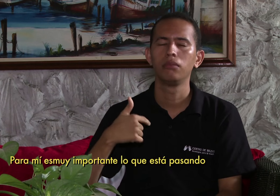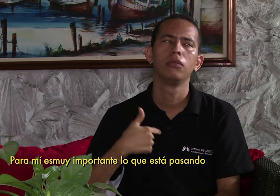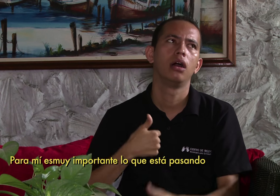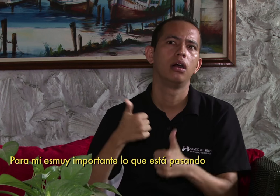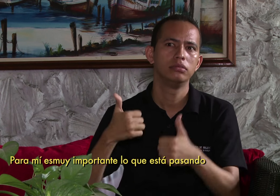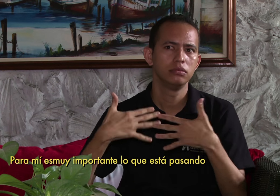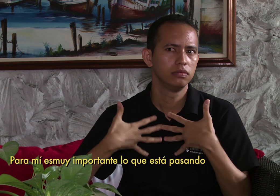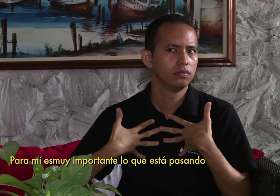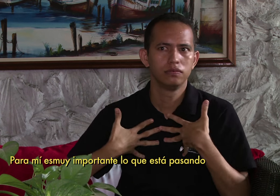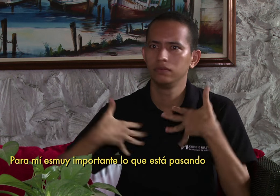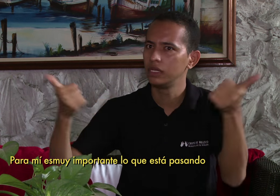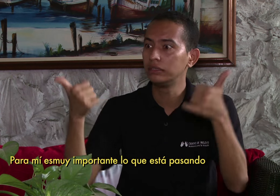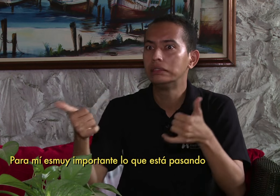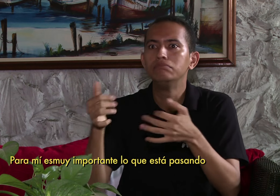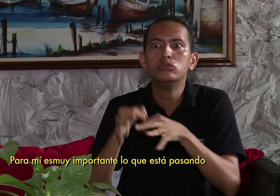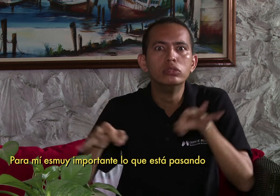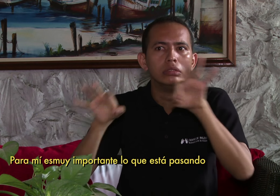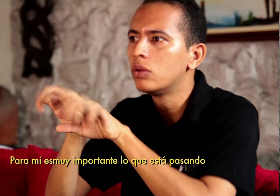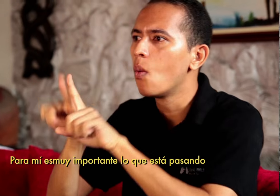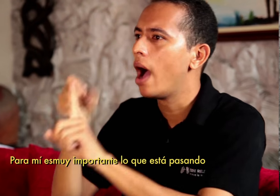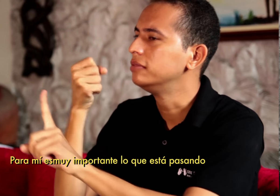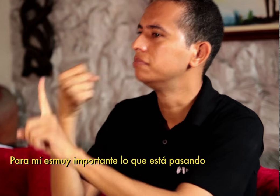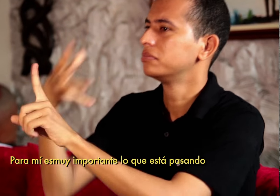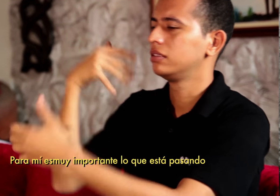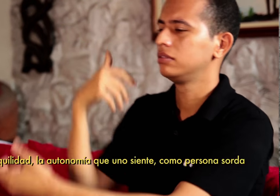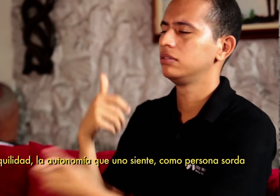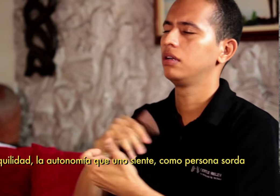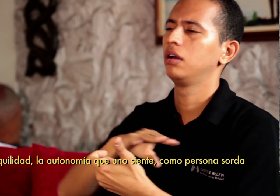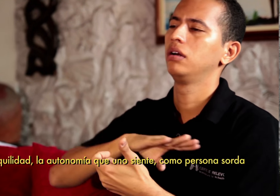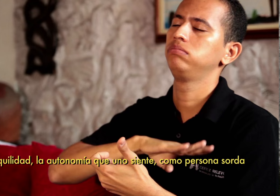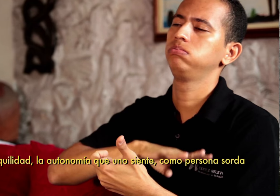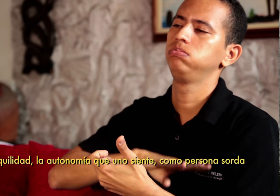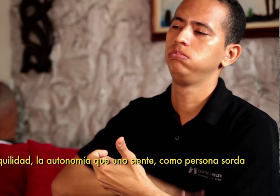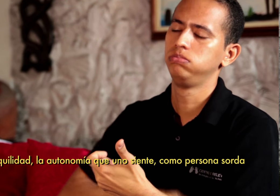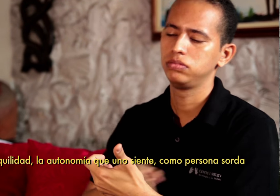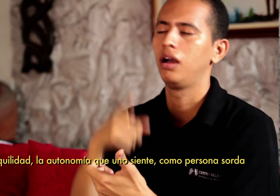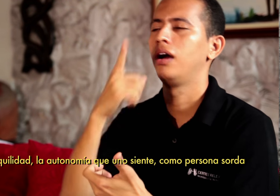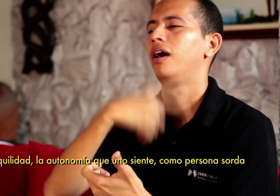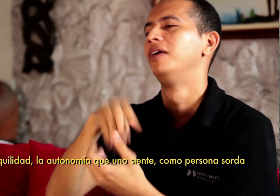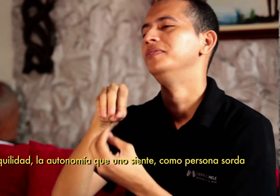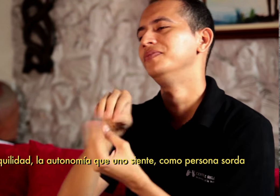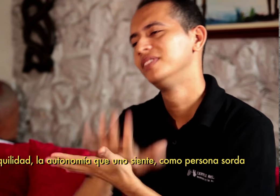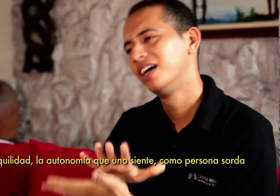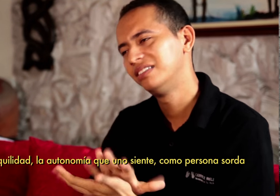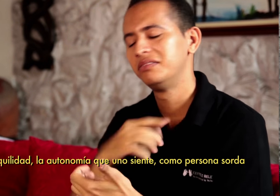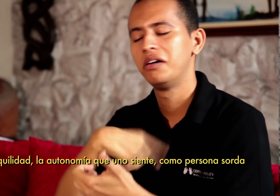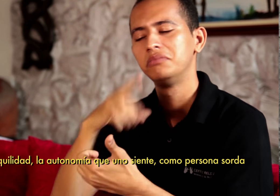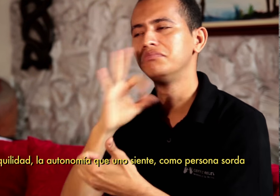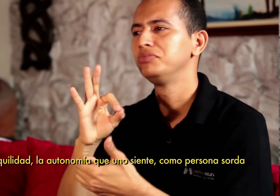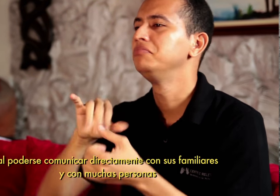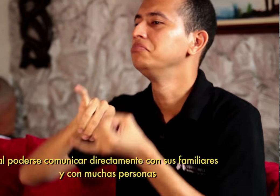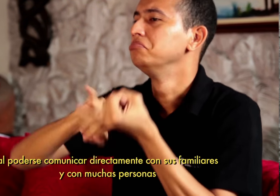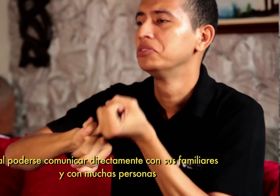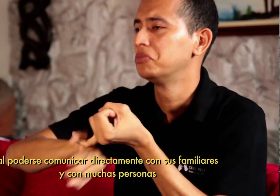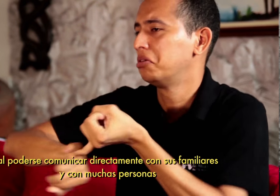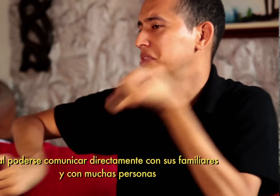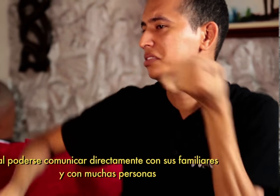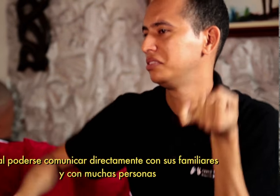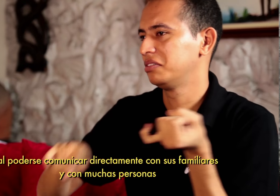mí es muy importante lo que está pasando, la tranquilidad, la autonomía que uno siente como persona sorda al poder comunicarse directamente